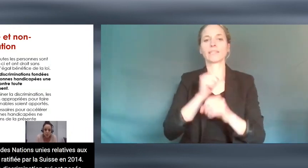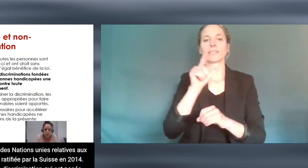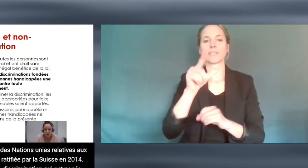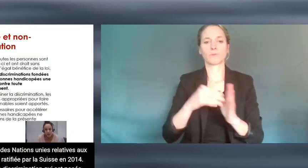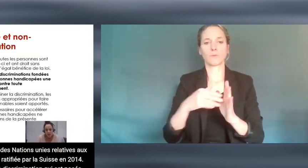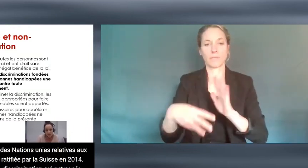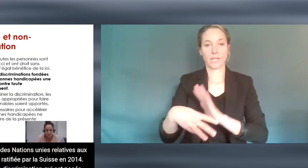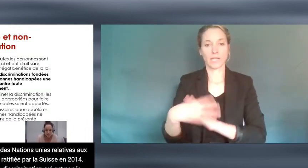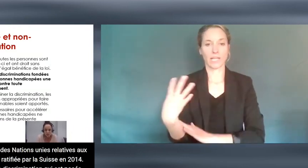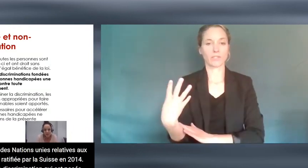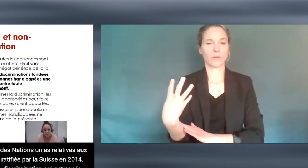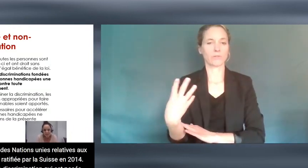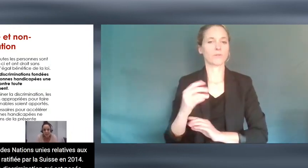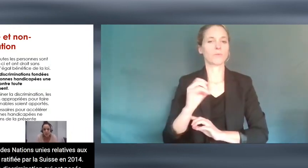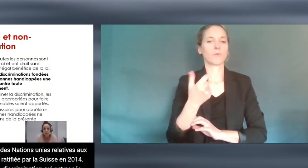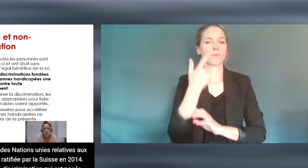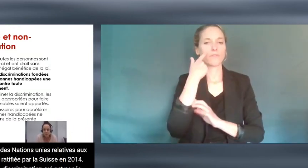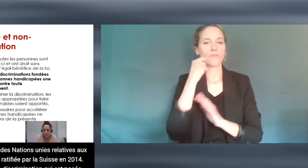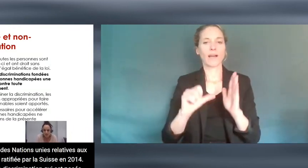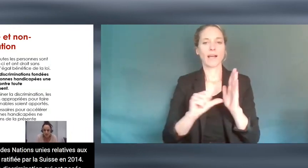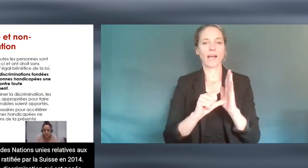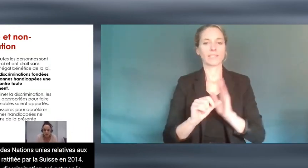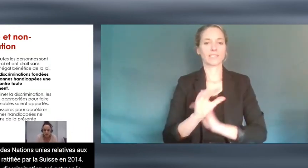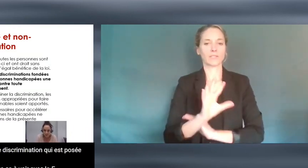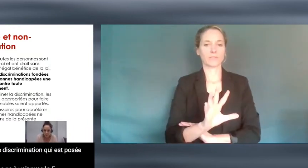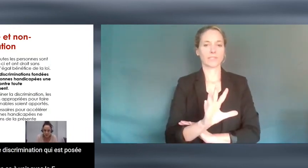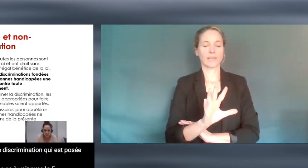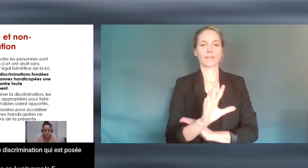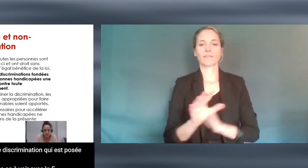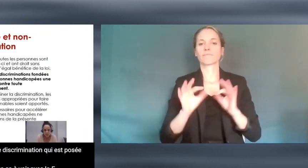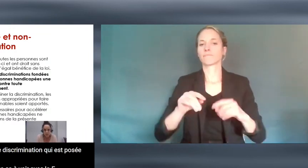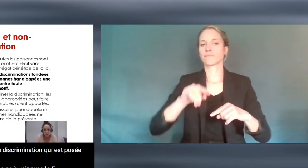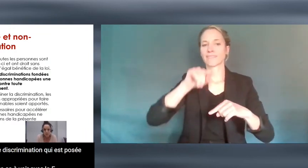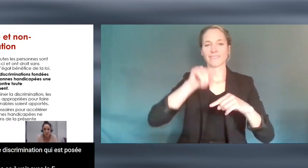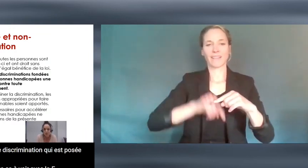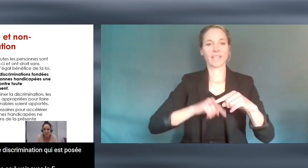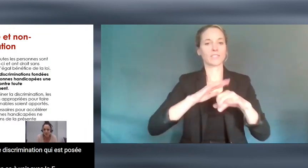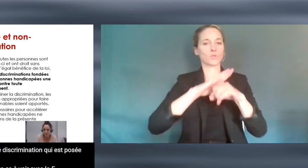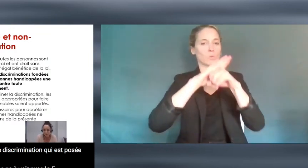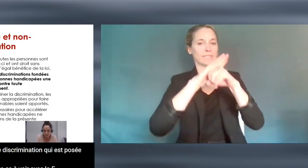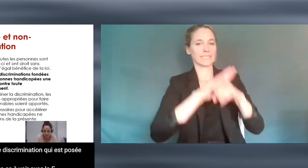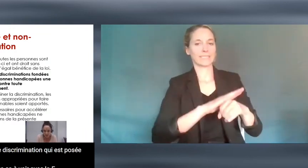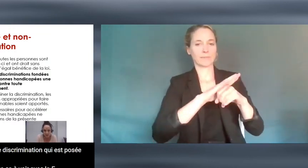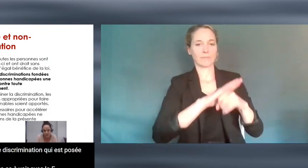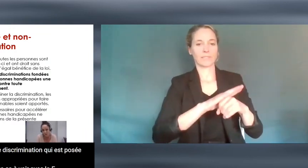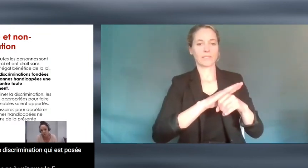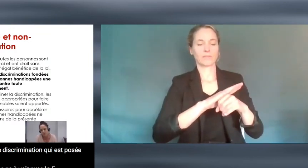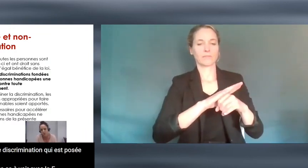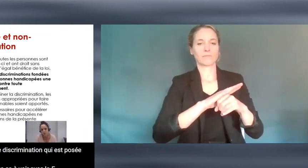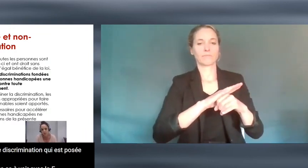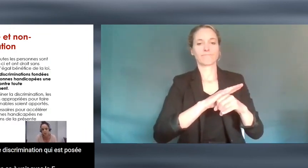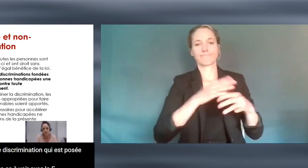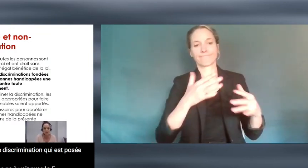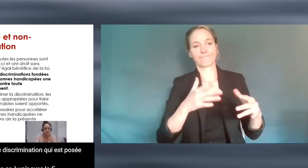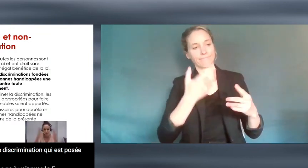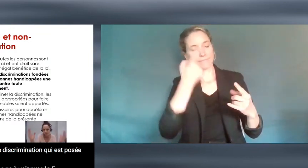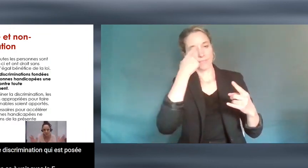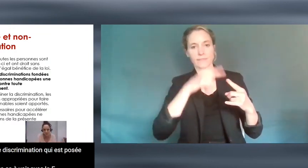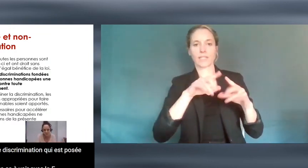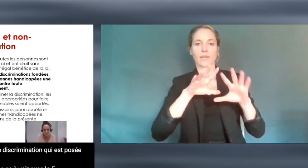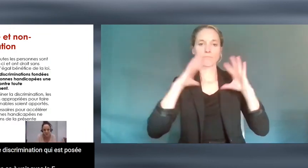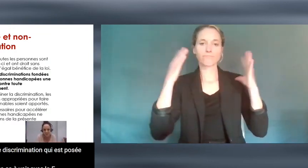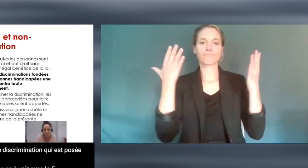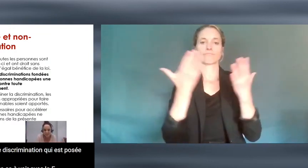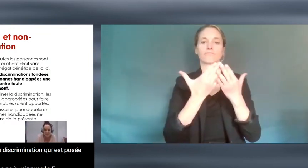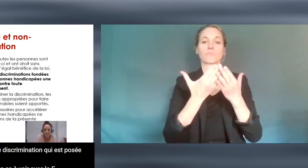tout d'abord, à l'article 5, une interdiction de discrimination qui est posée de manière très générale. Alors vous allez peut-être vous dire, mais qu'est-ce que